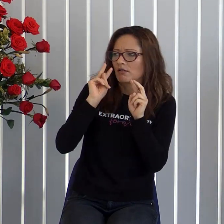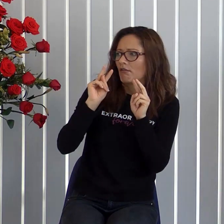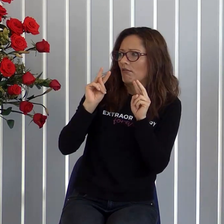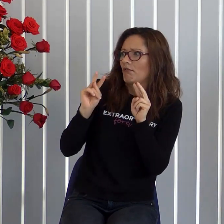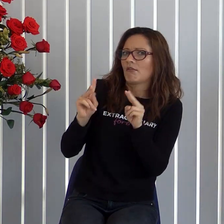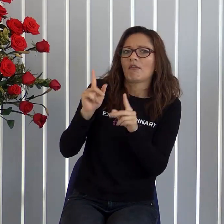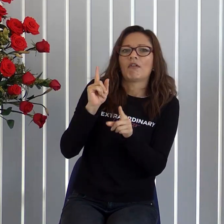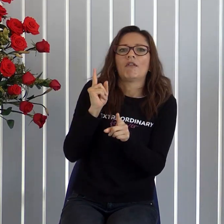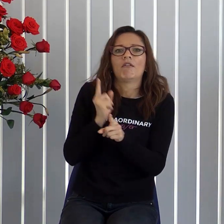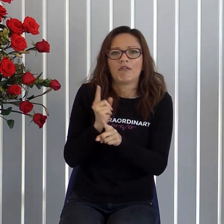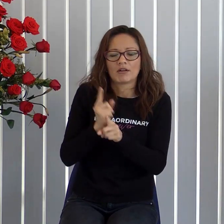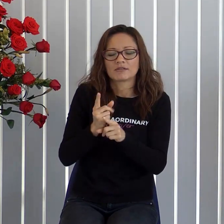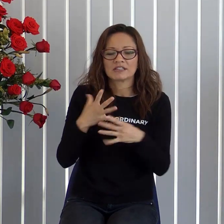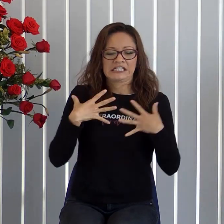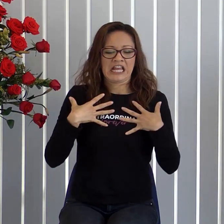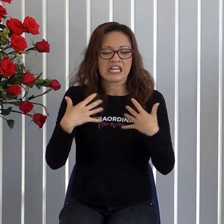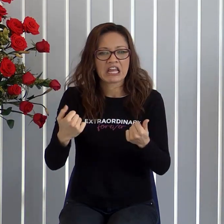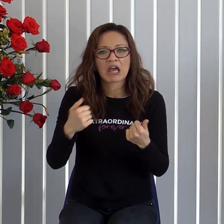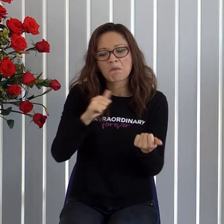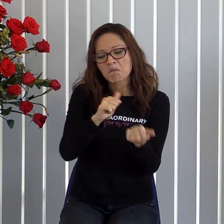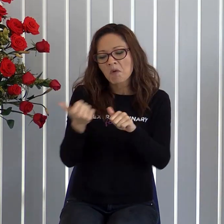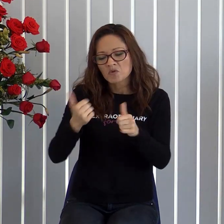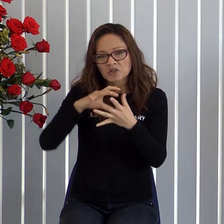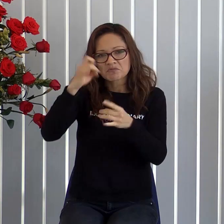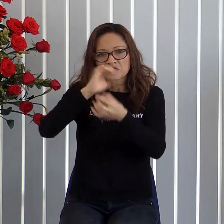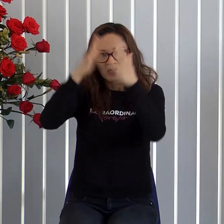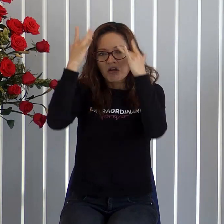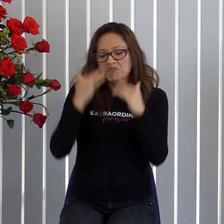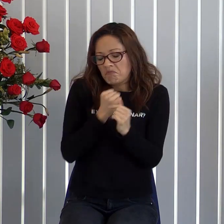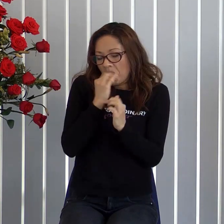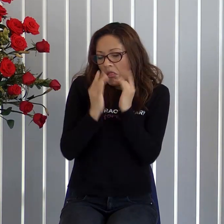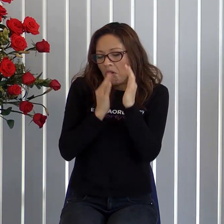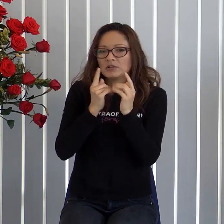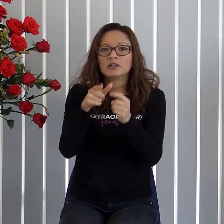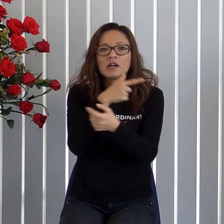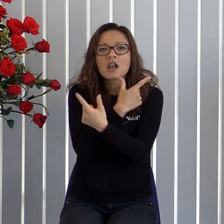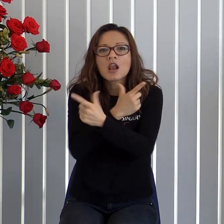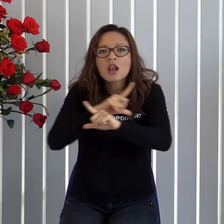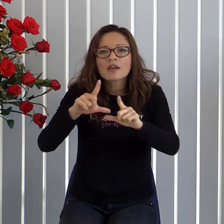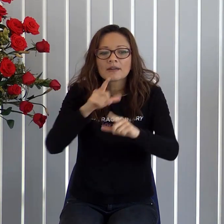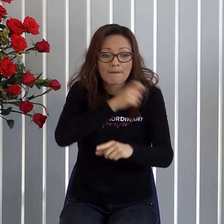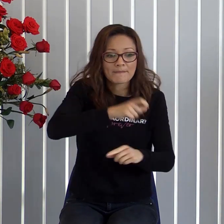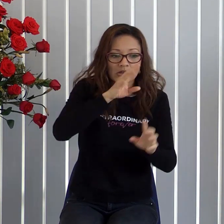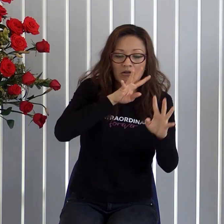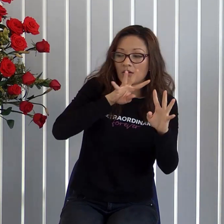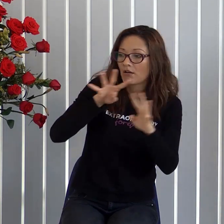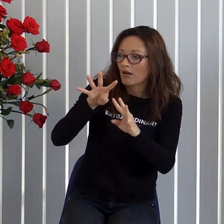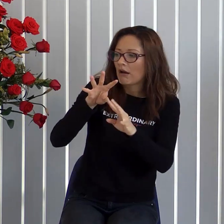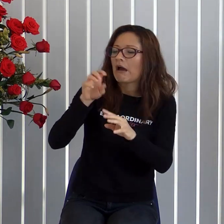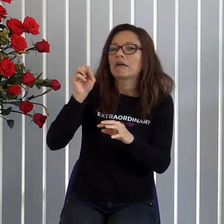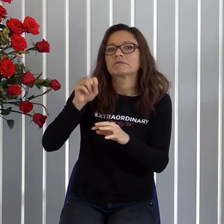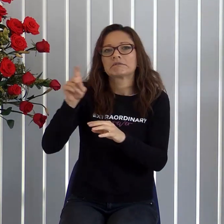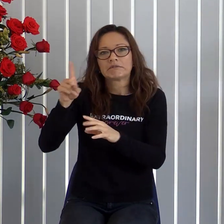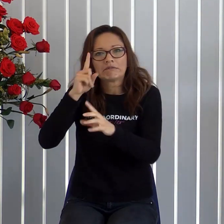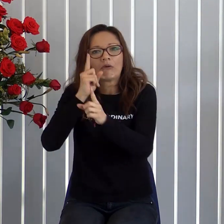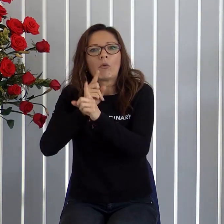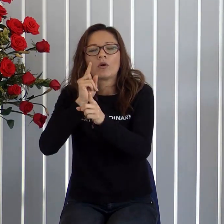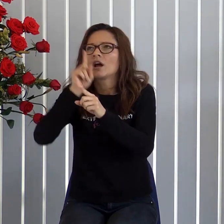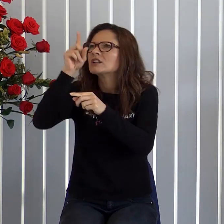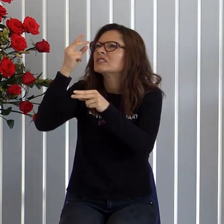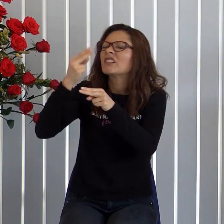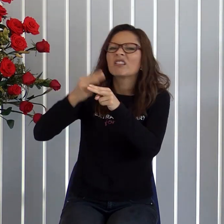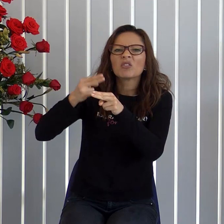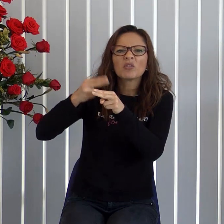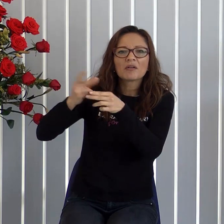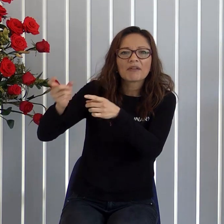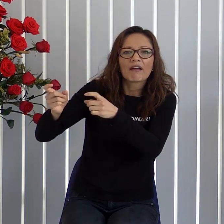sanidades, ante el bautismo con el Espíritu Santo, ante las liberaciones, pues la gente no podía sino decir, oiga, ese nombre que